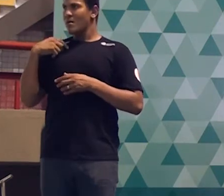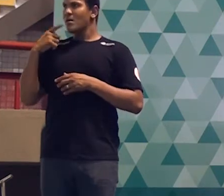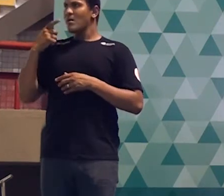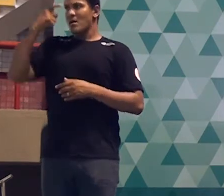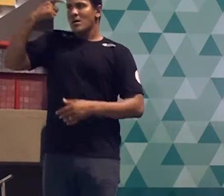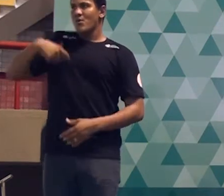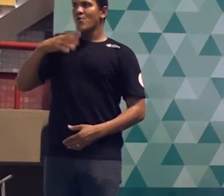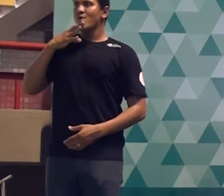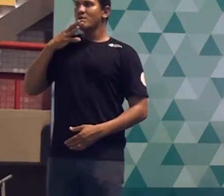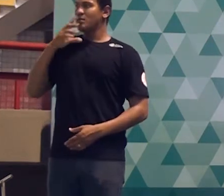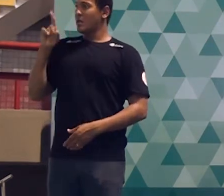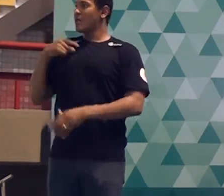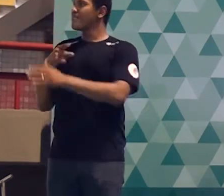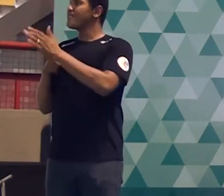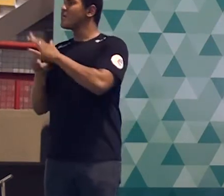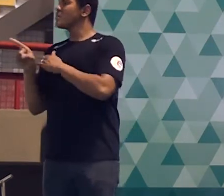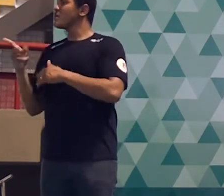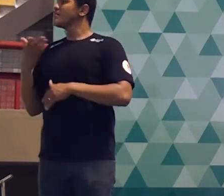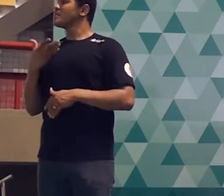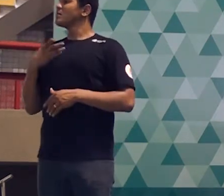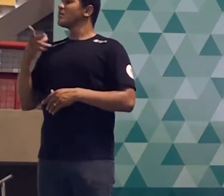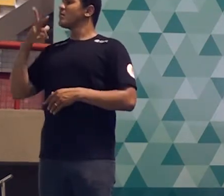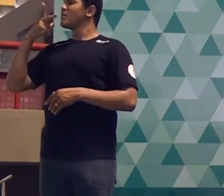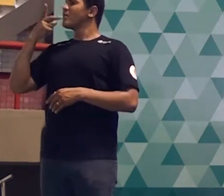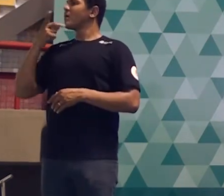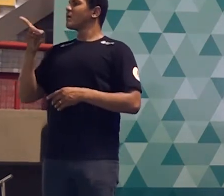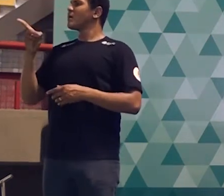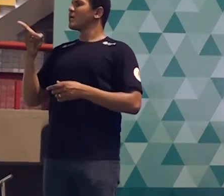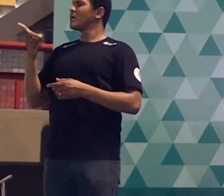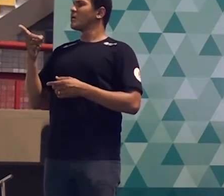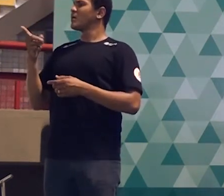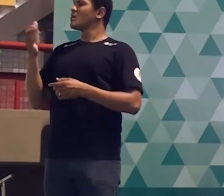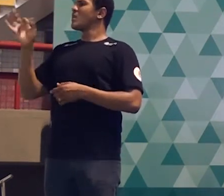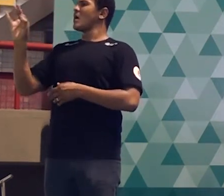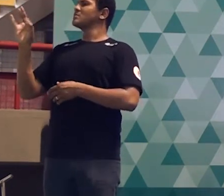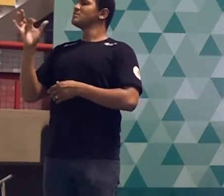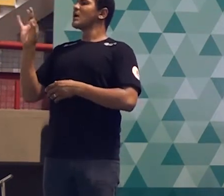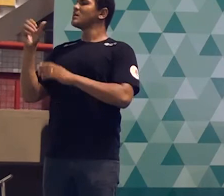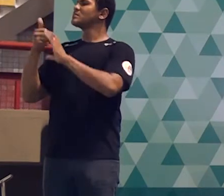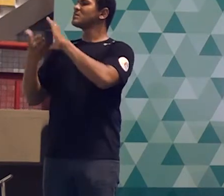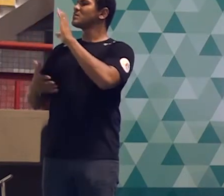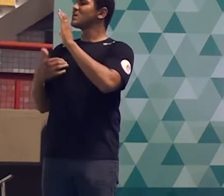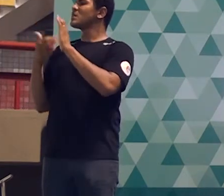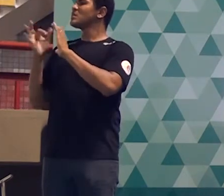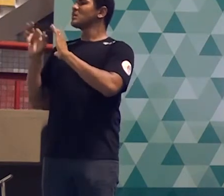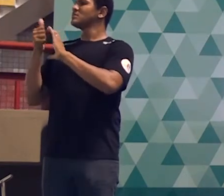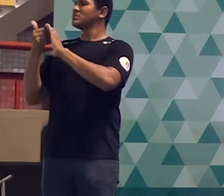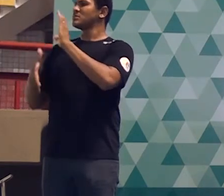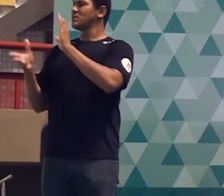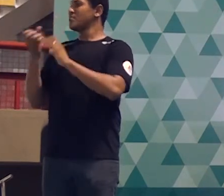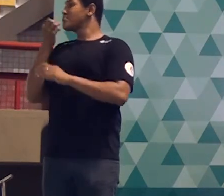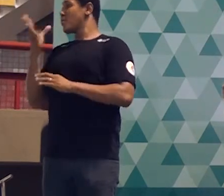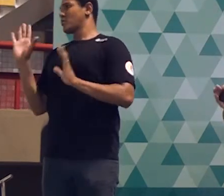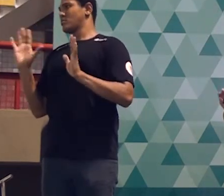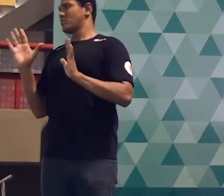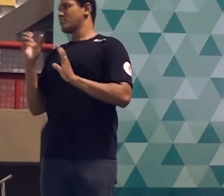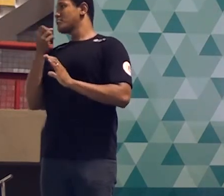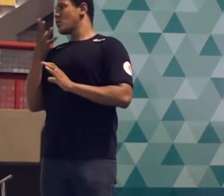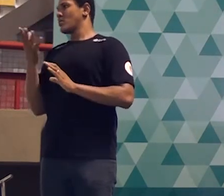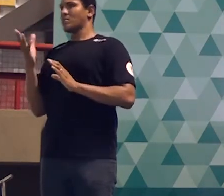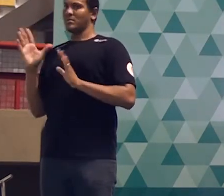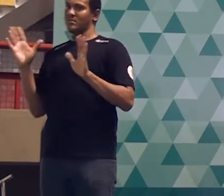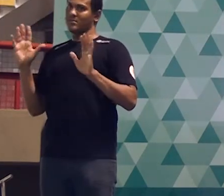Faça esse exercício, né? Fulano, escreve aí 10 adjetivos para mim. O que tu acha de mim? 10 coisas boas. Peça logo as boas, que é para não